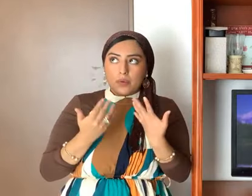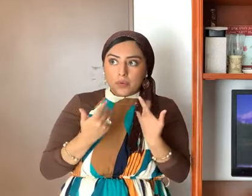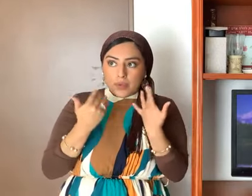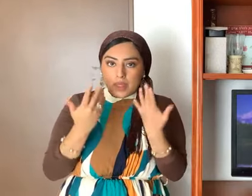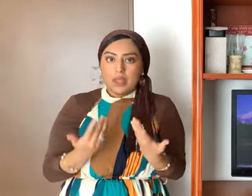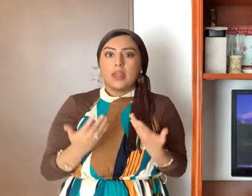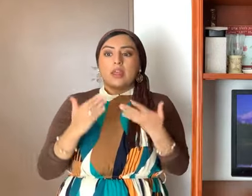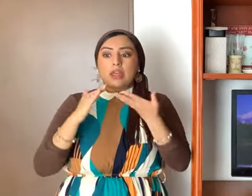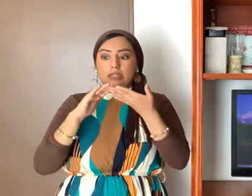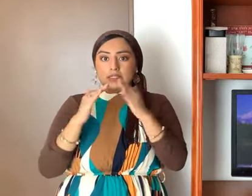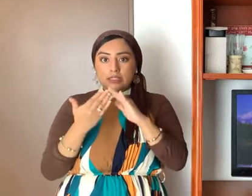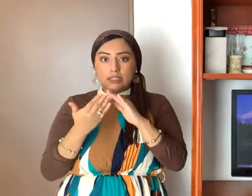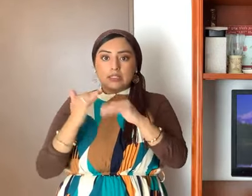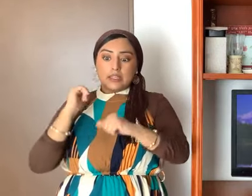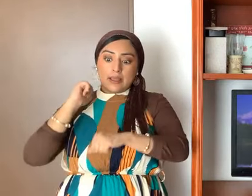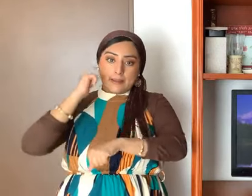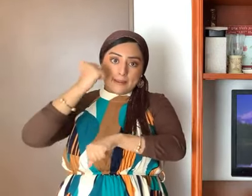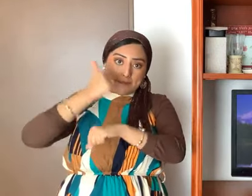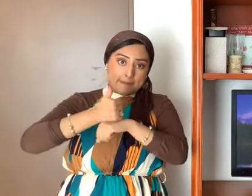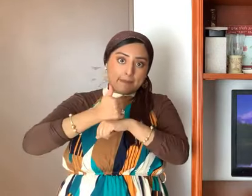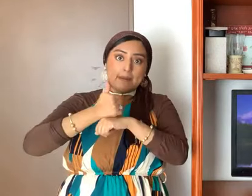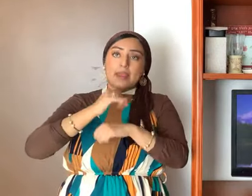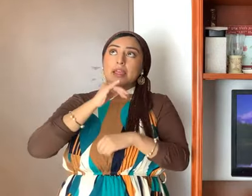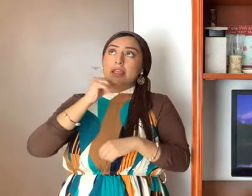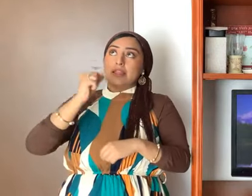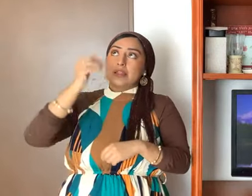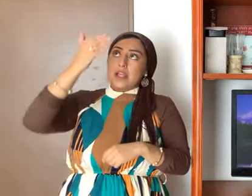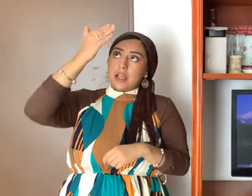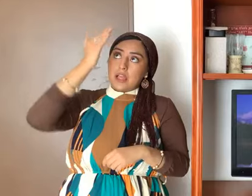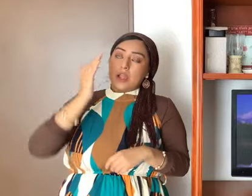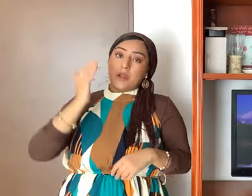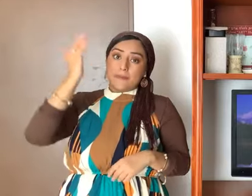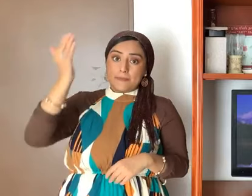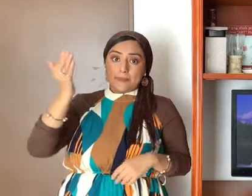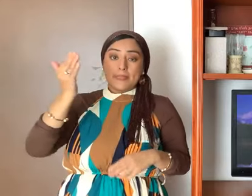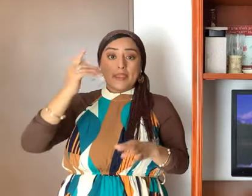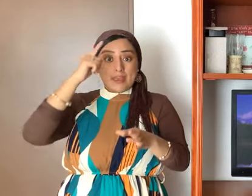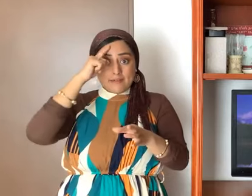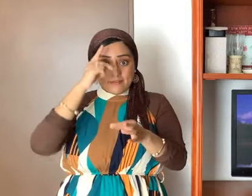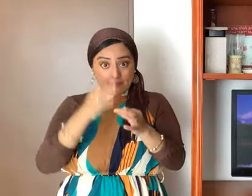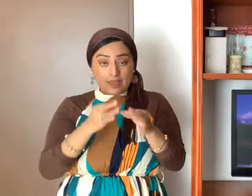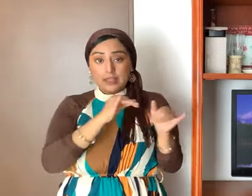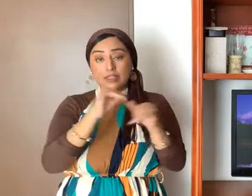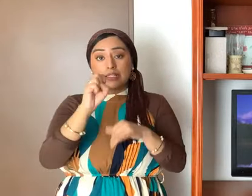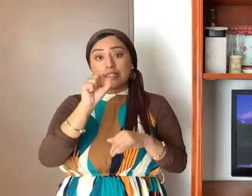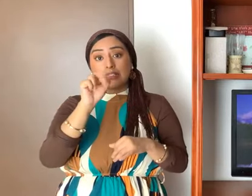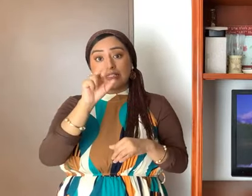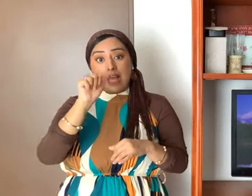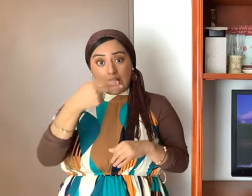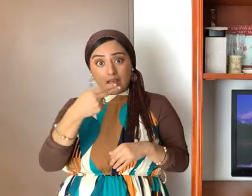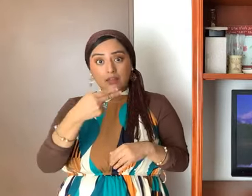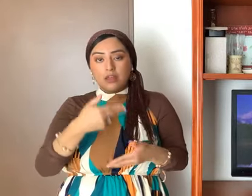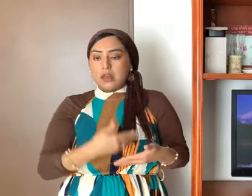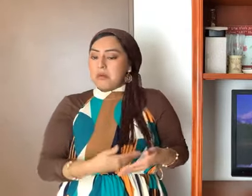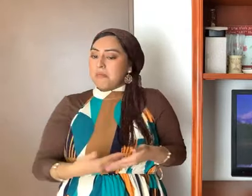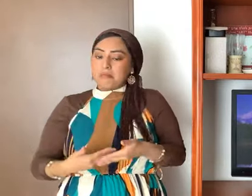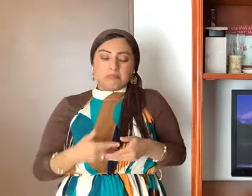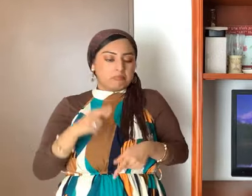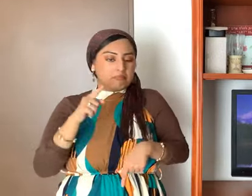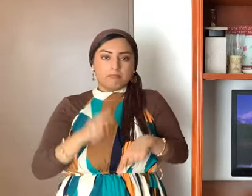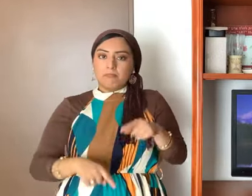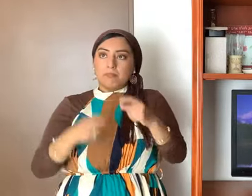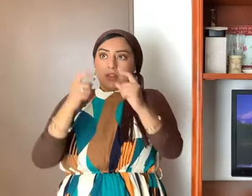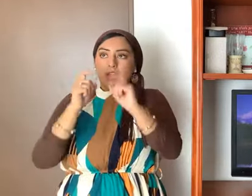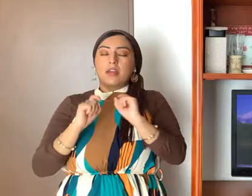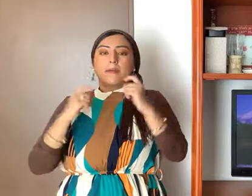que tiene fundamentos, cuyo arquitecto y constructor es Elohim. Por la fe también la misma Sara, siendo estéril, recibió